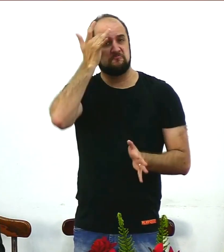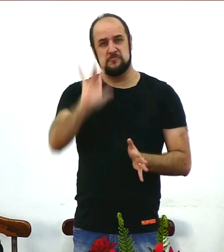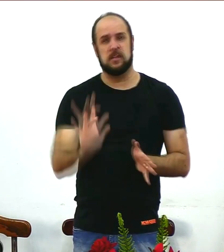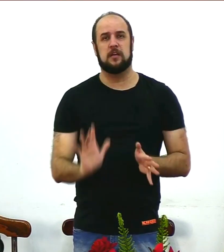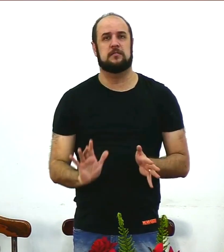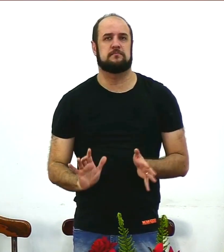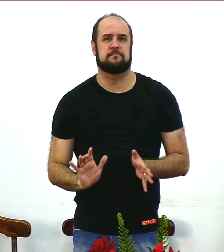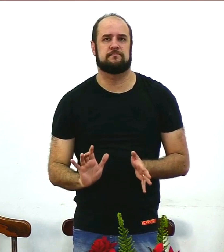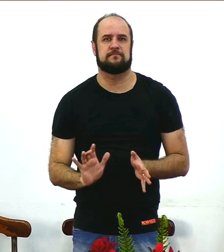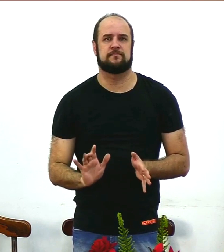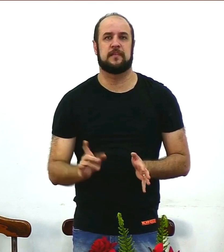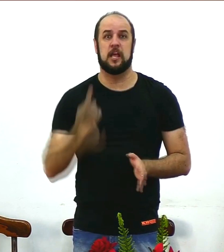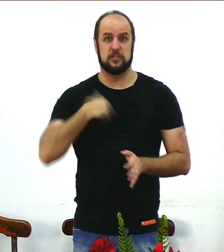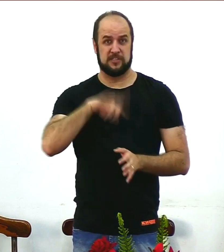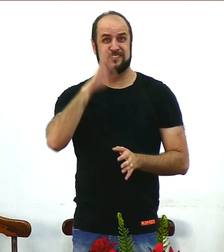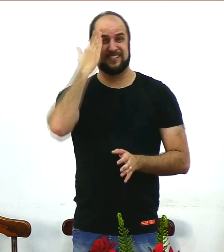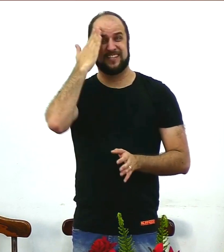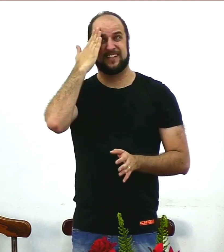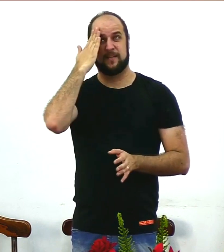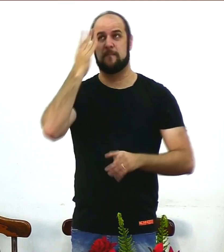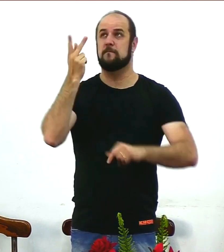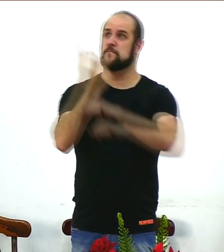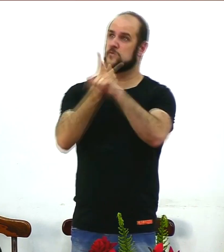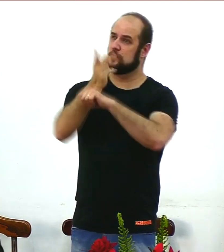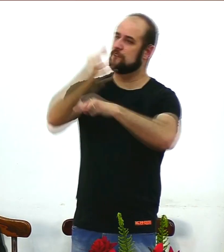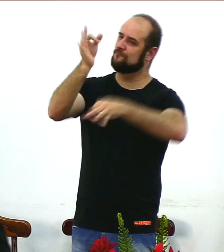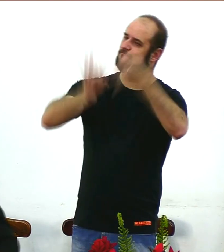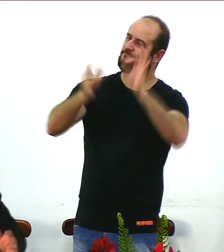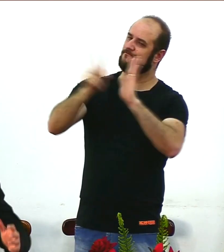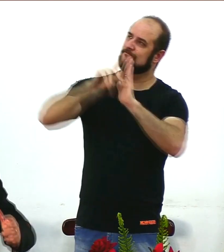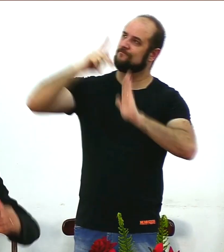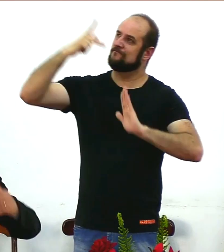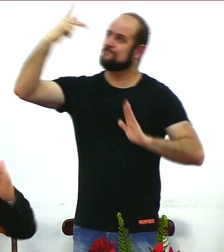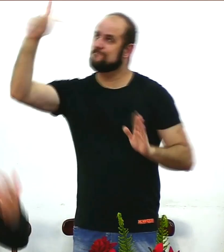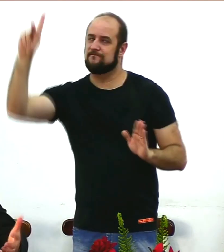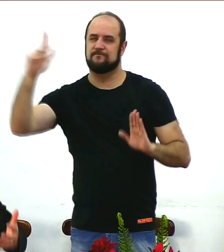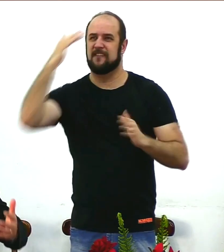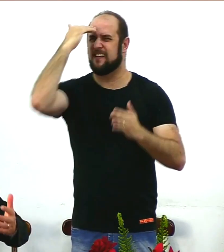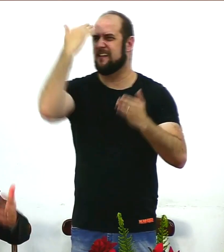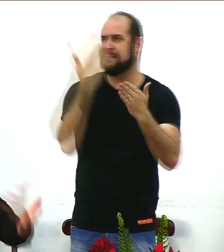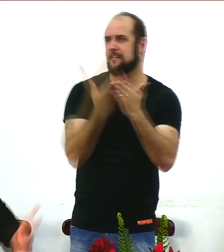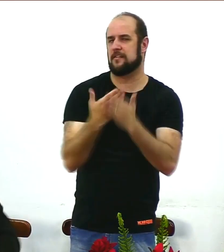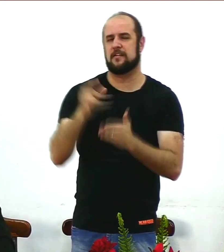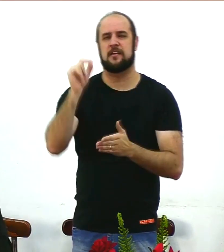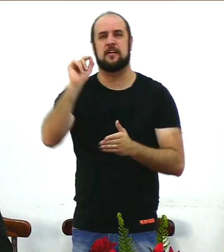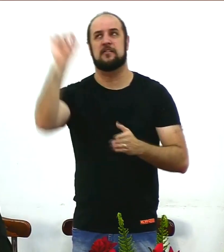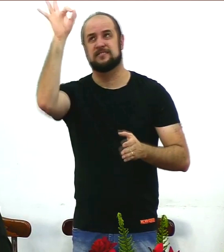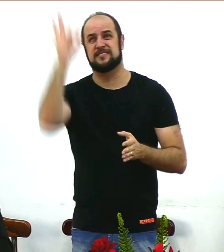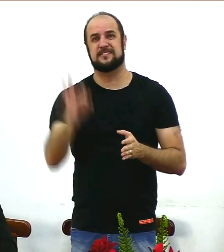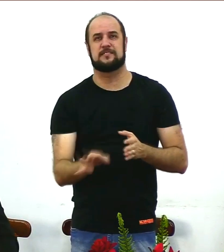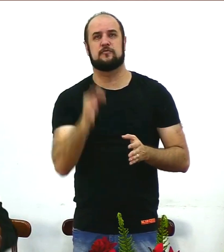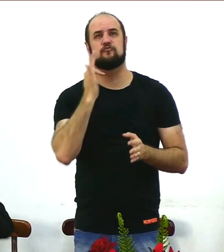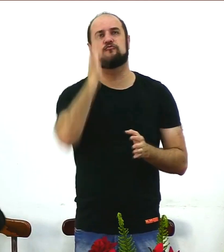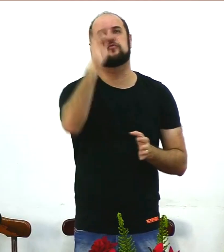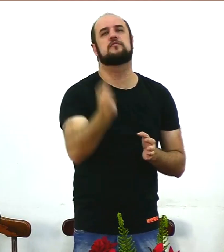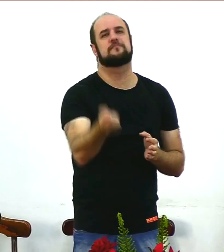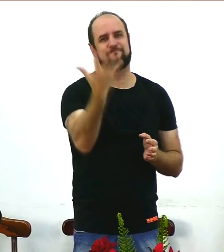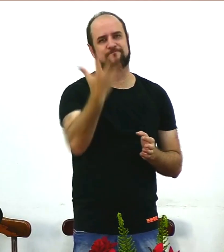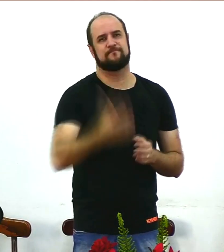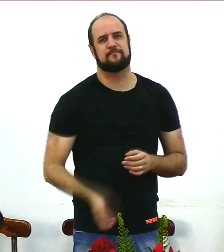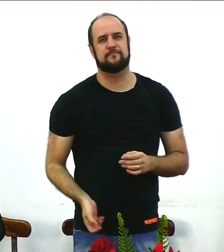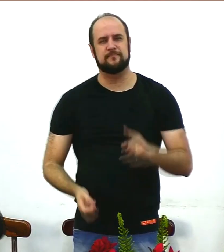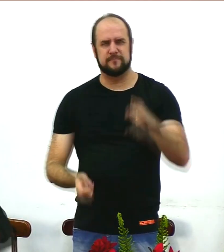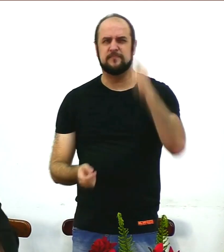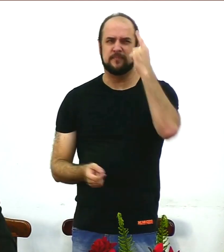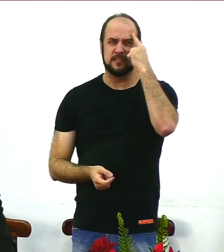ninguém escapará ao juízo dEle. Se é descuido dos homens, se quebramos o pacto, se não conseguimos